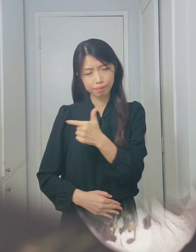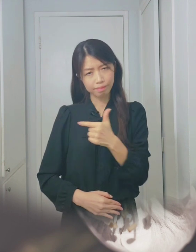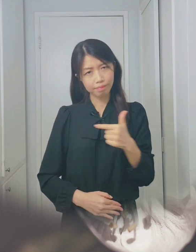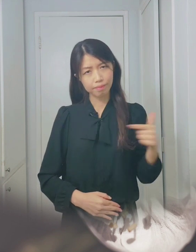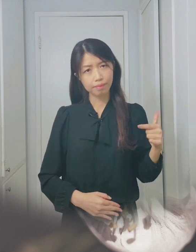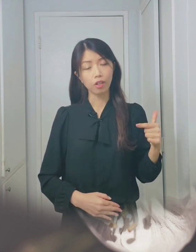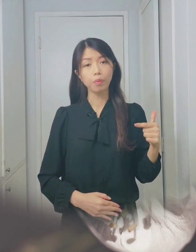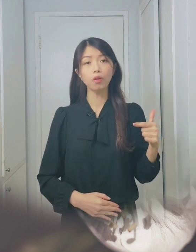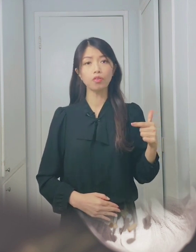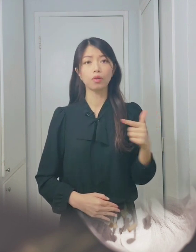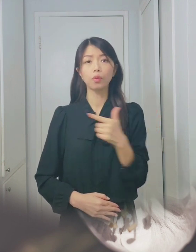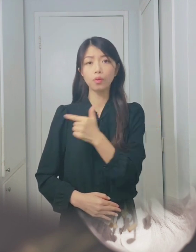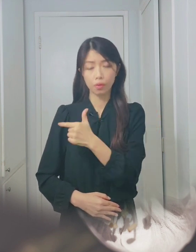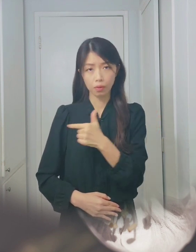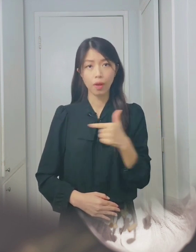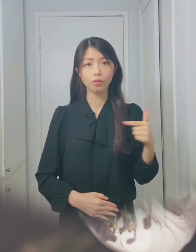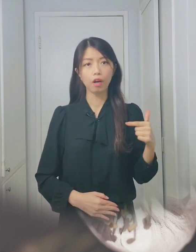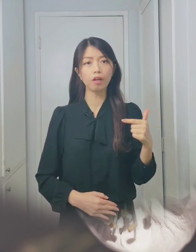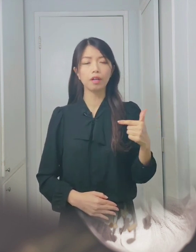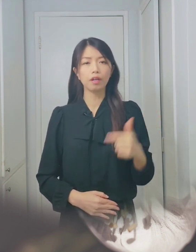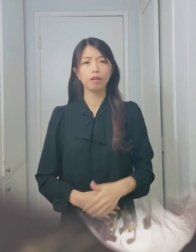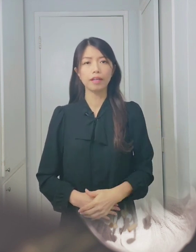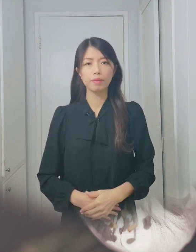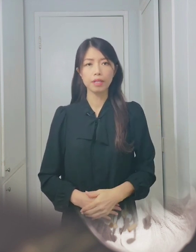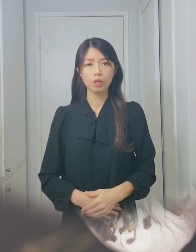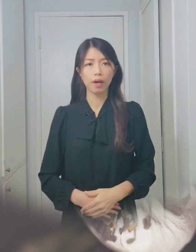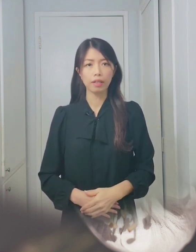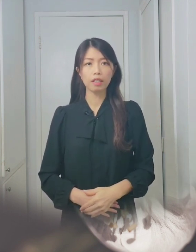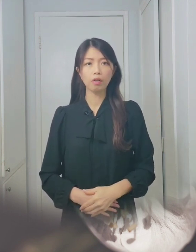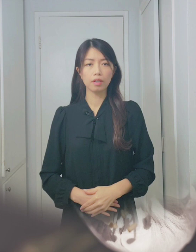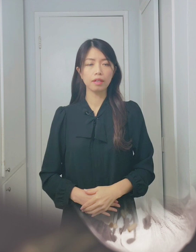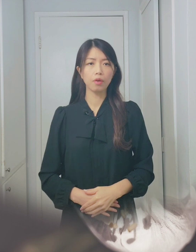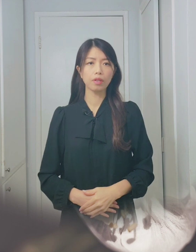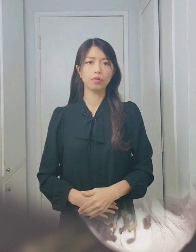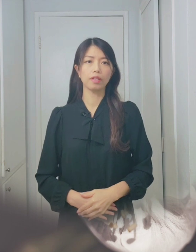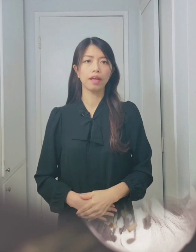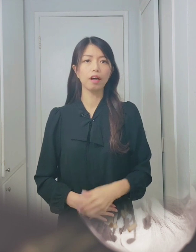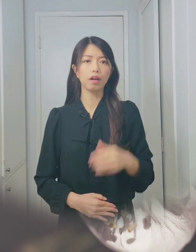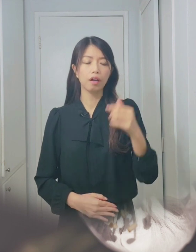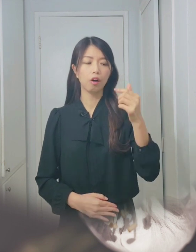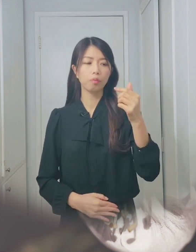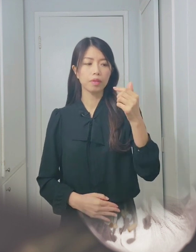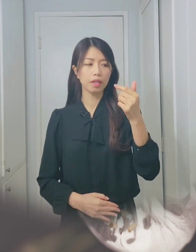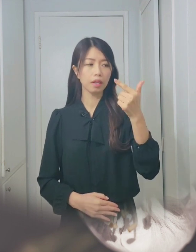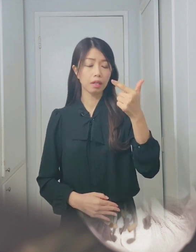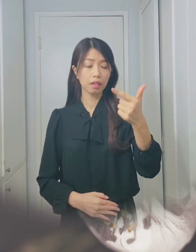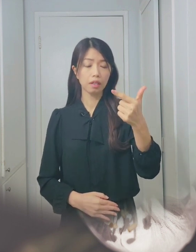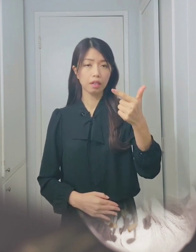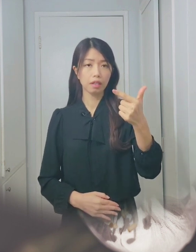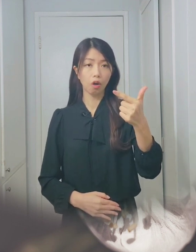쪽으로 이렇게 표현해 주셔도 되고요. 아니시면 지와 키역을 사용하셔도 되는데요.